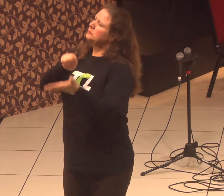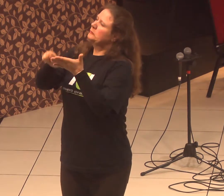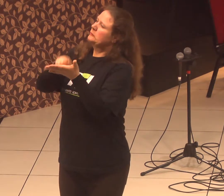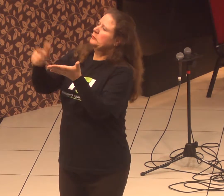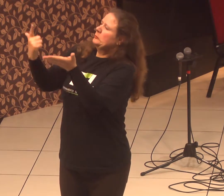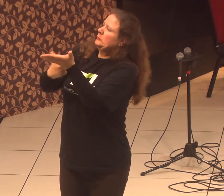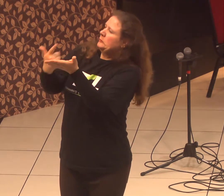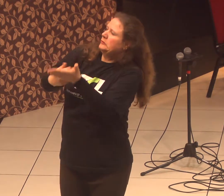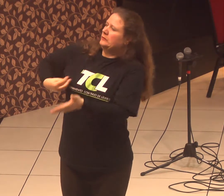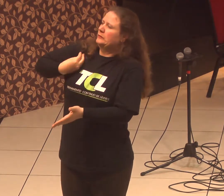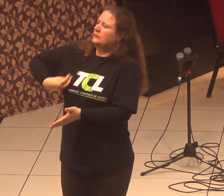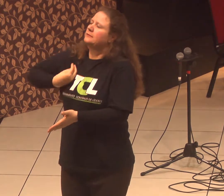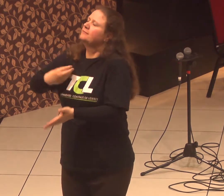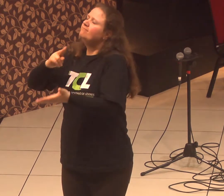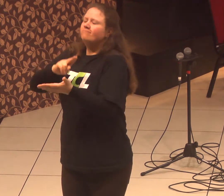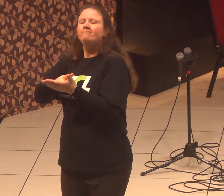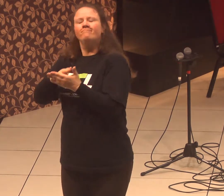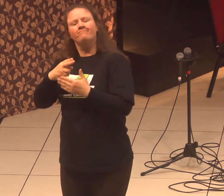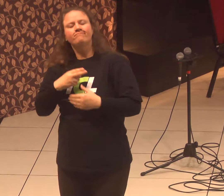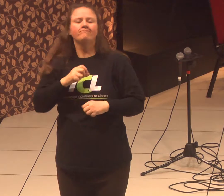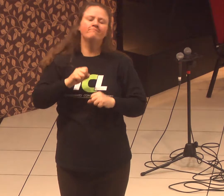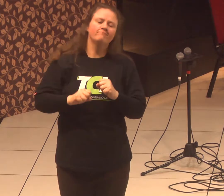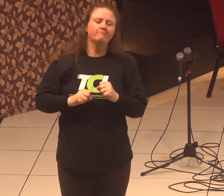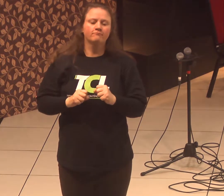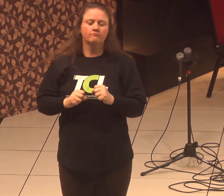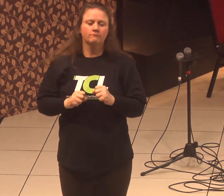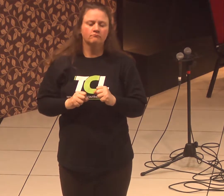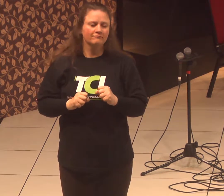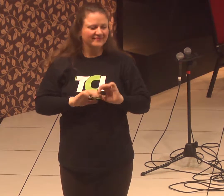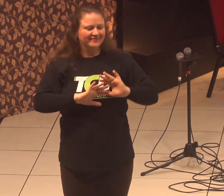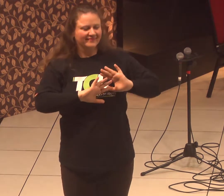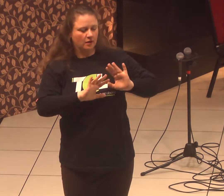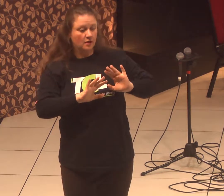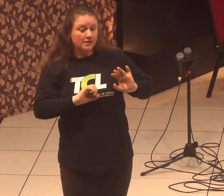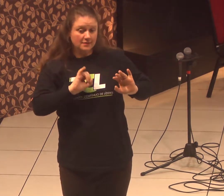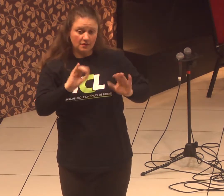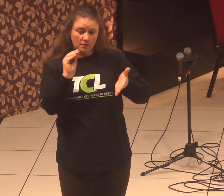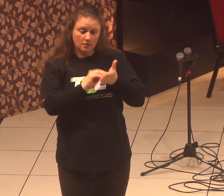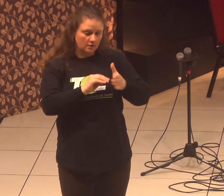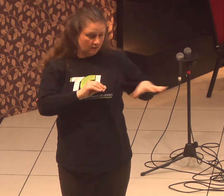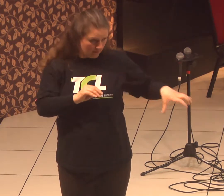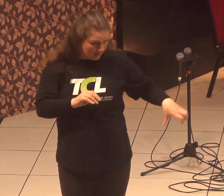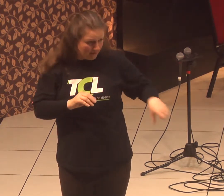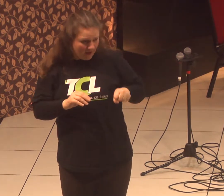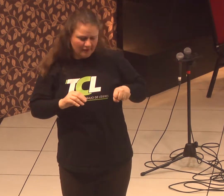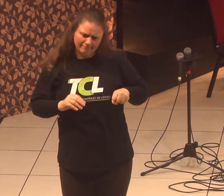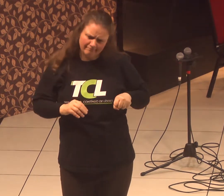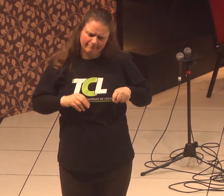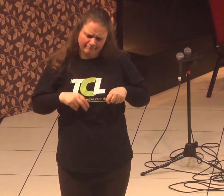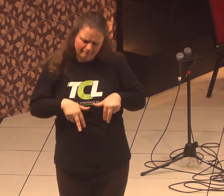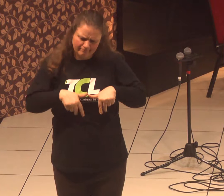lá. E se a gente não pegar na mão e não levá-la, ela não vai viver a nova vida